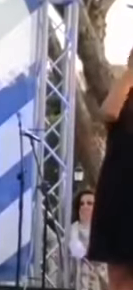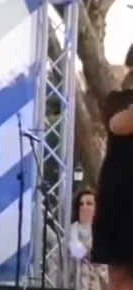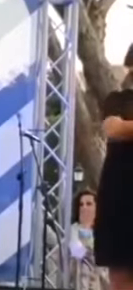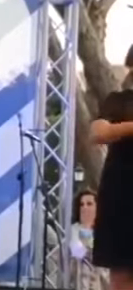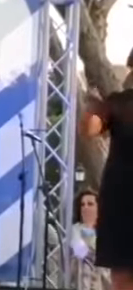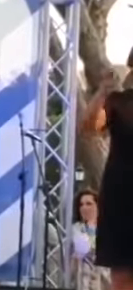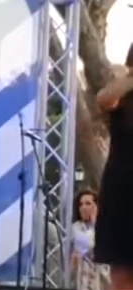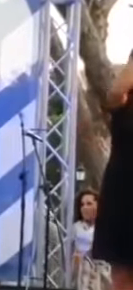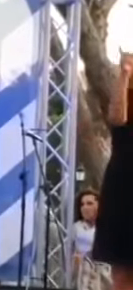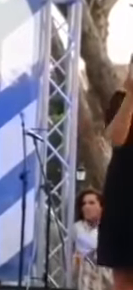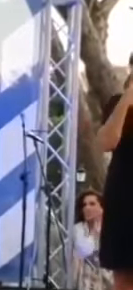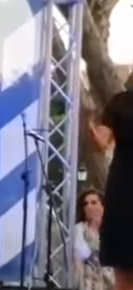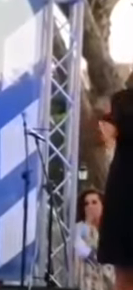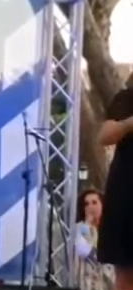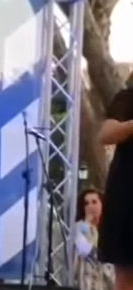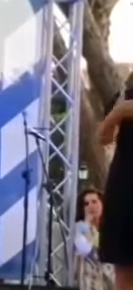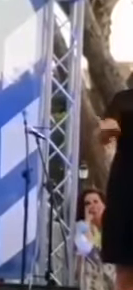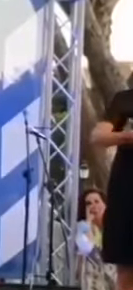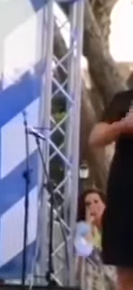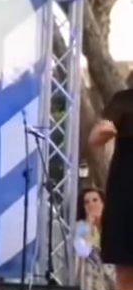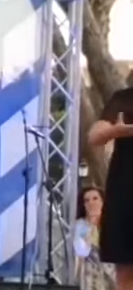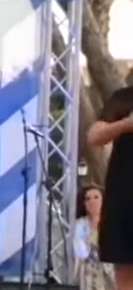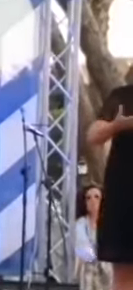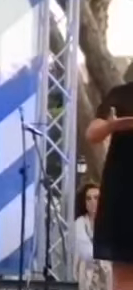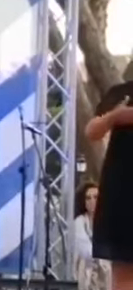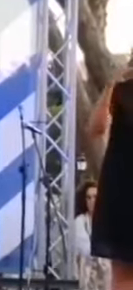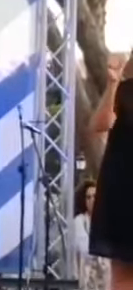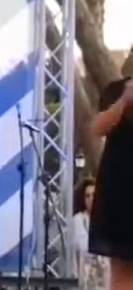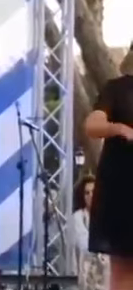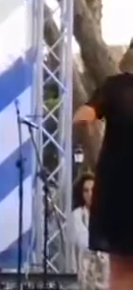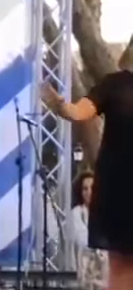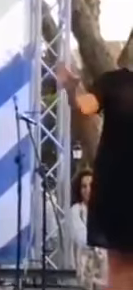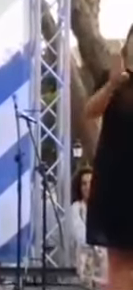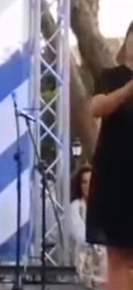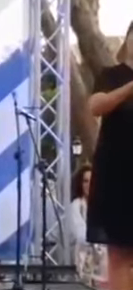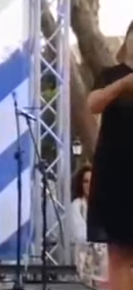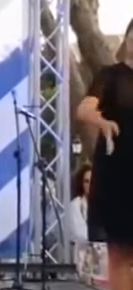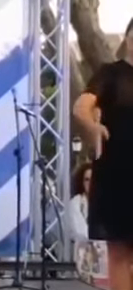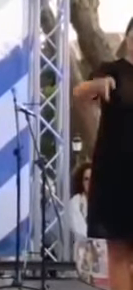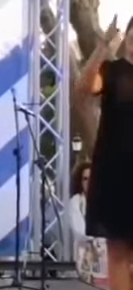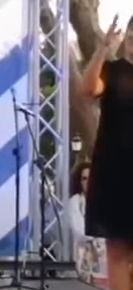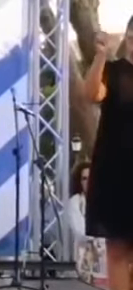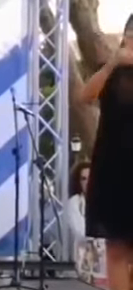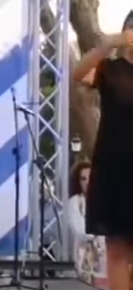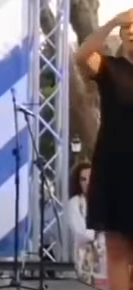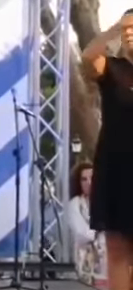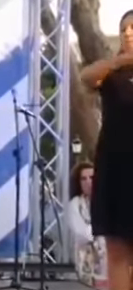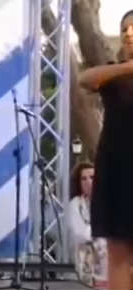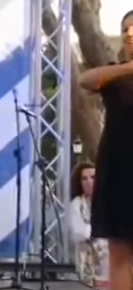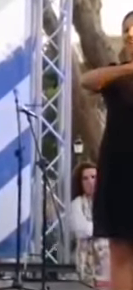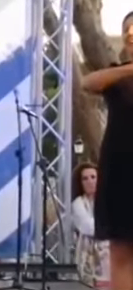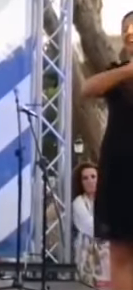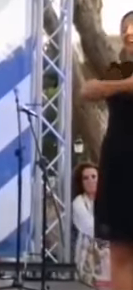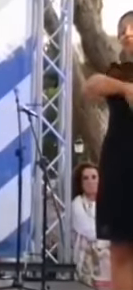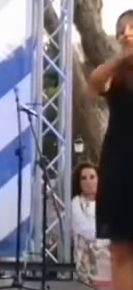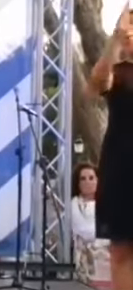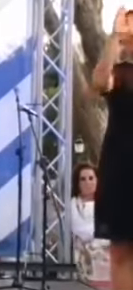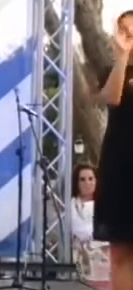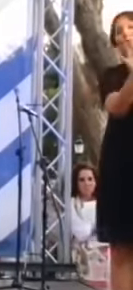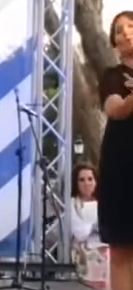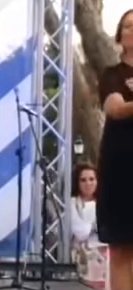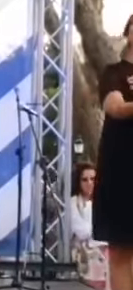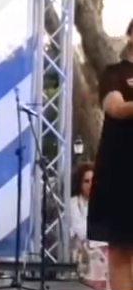che la democrazia in Italia tornerà molto presto, perché ci si può chiudere nel palazzo ma non ci si può barricare all'infinito, e